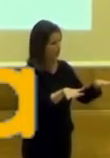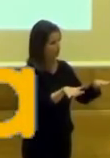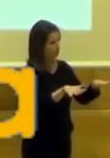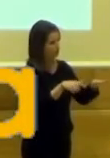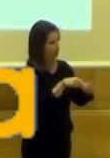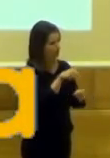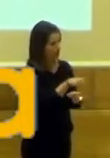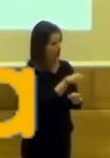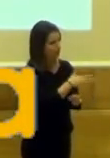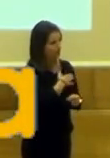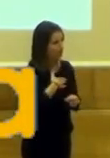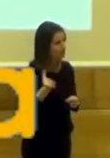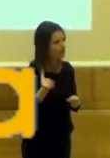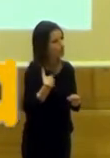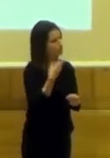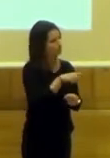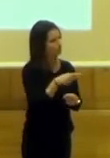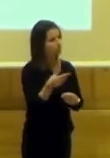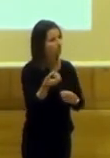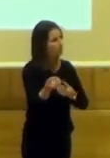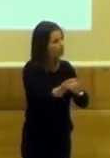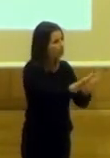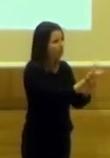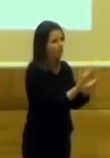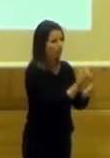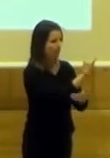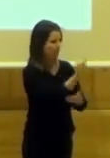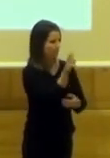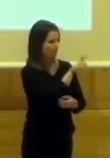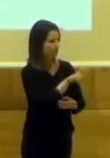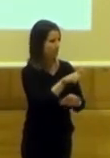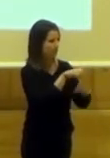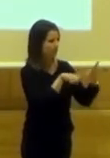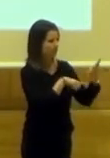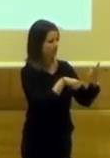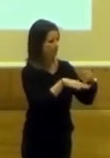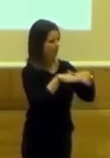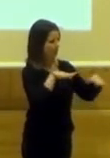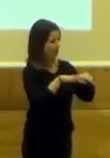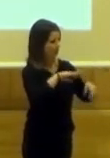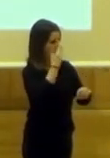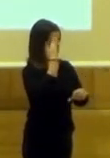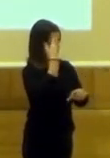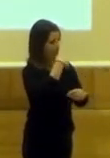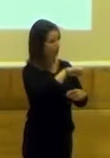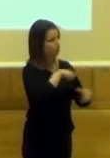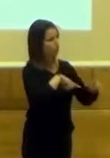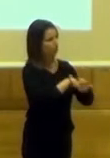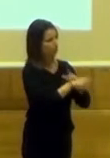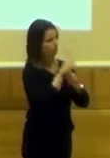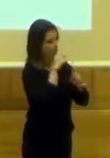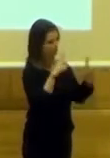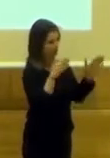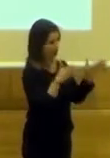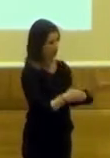De acuerdo. Y aquí querríamos compartir con todas las personas que estáis aquí las tres acciones principales que hemos desarrollado a lo